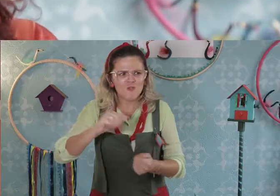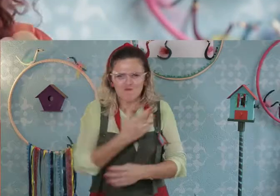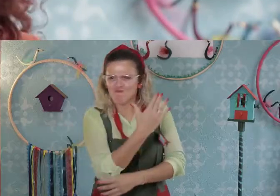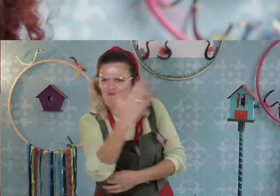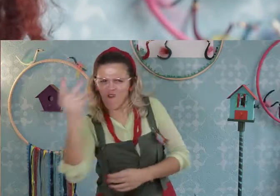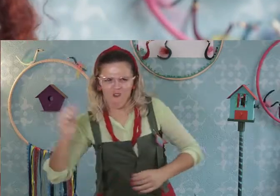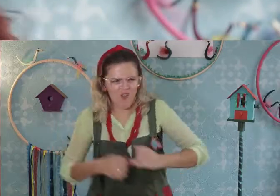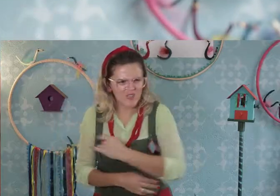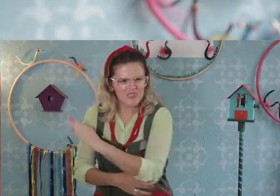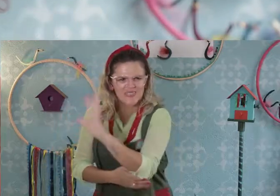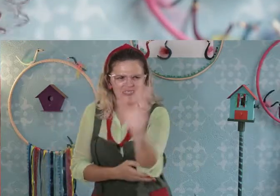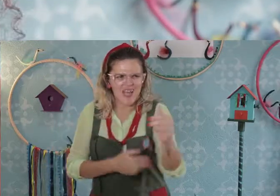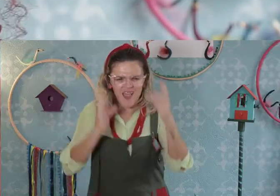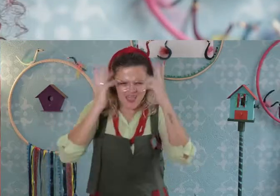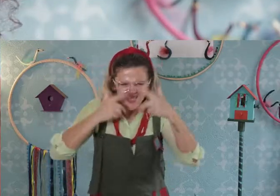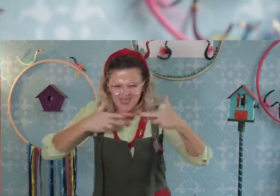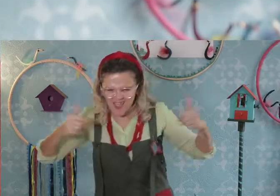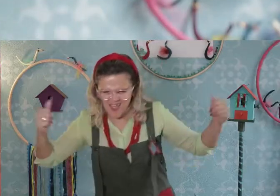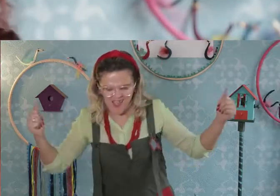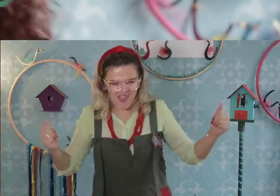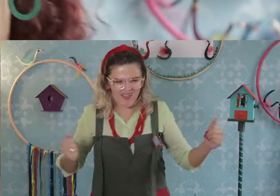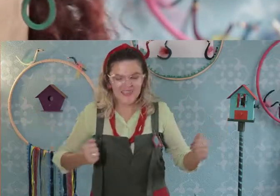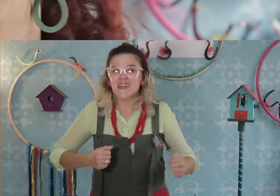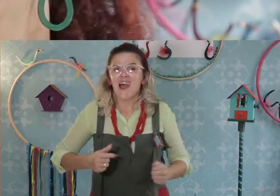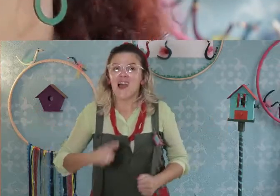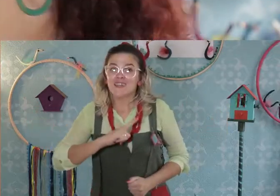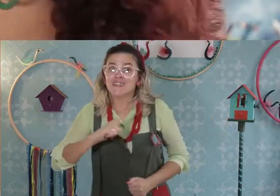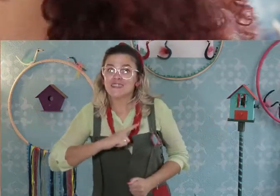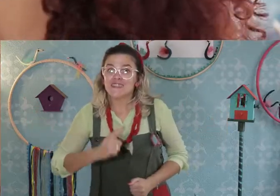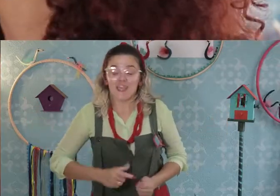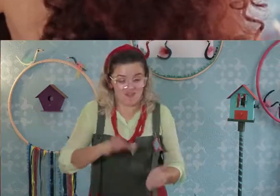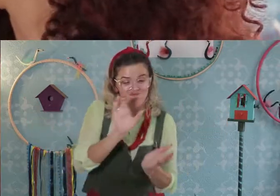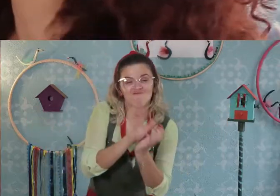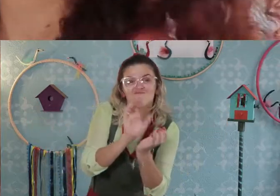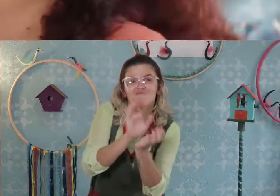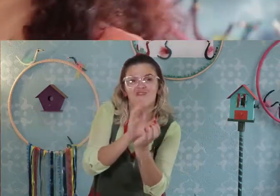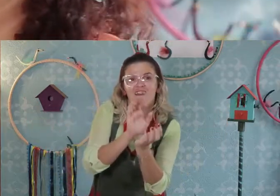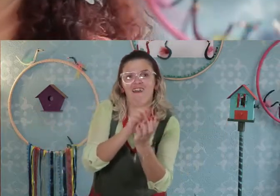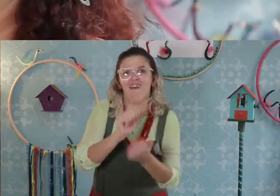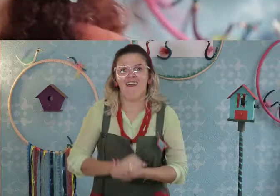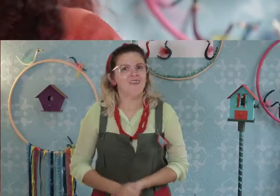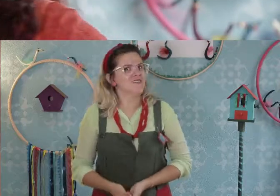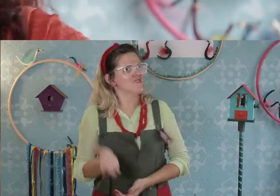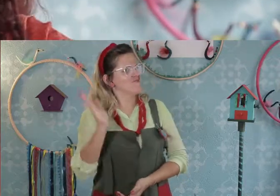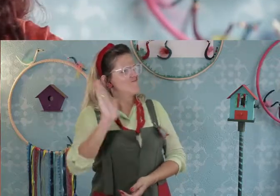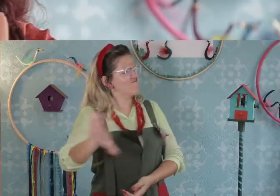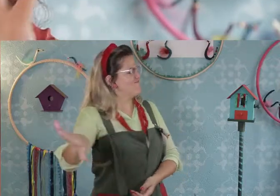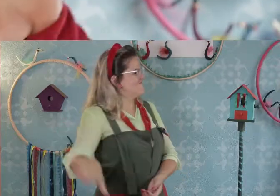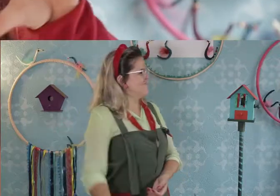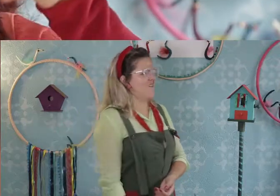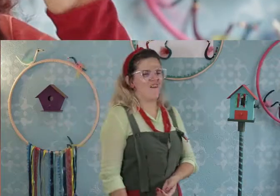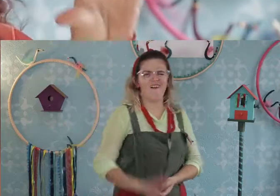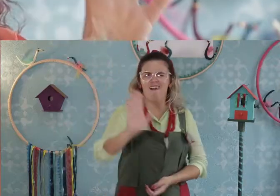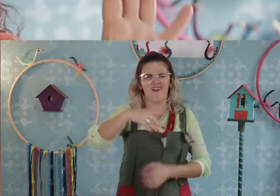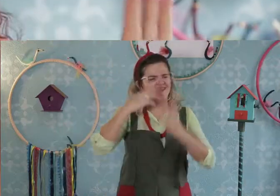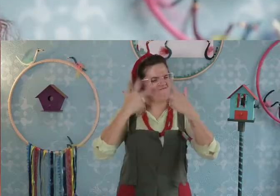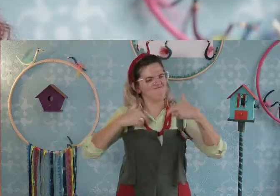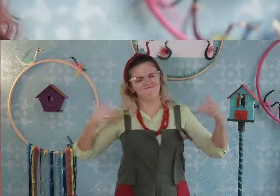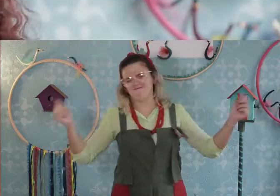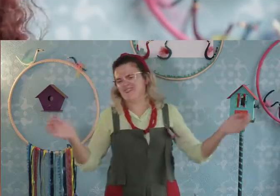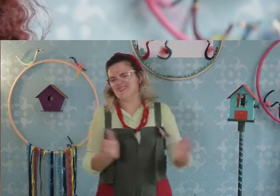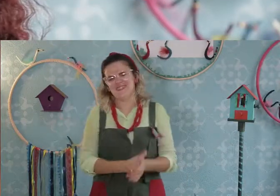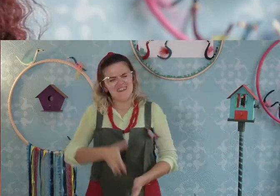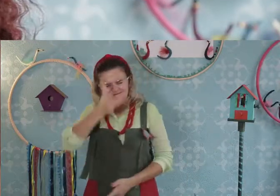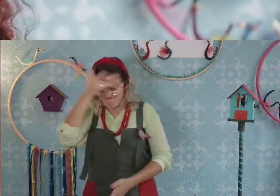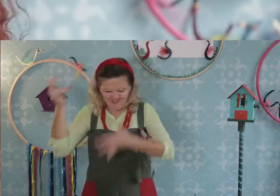imaginar. Onça tinha também. Jacaré não perdia pra ninguém. Era um bando de bicho, de